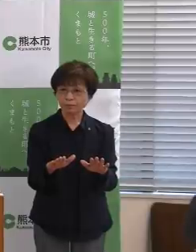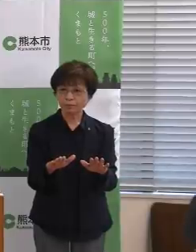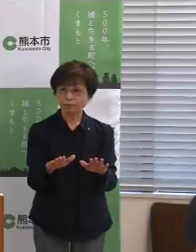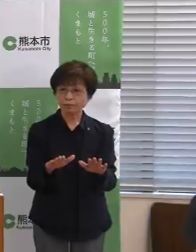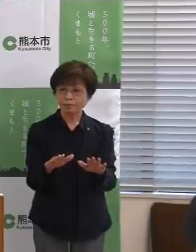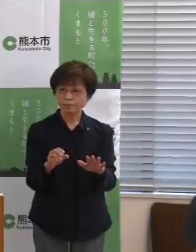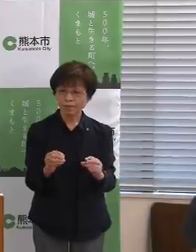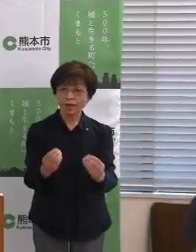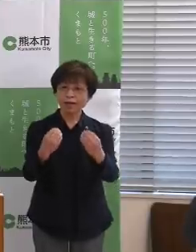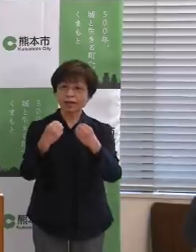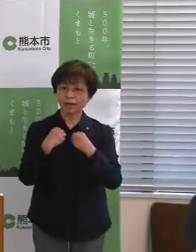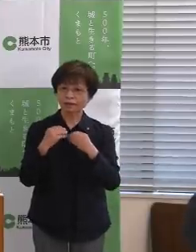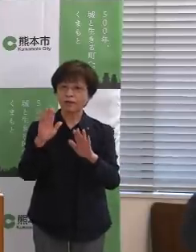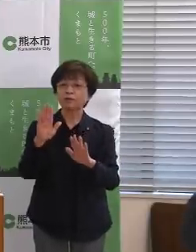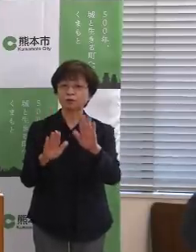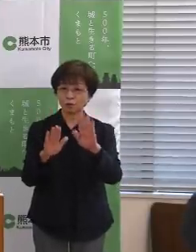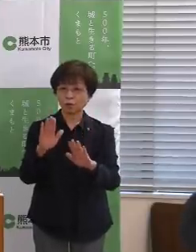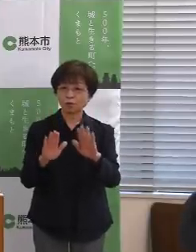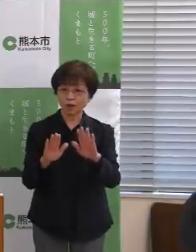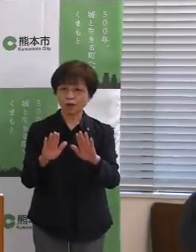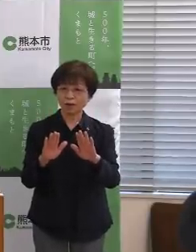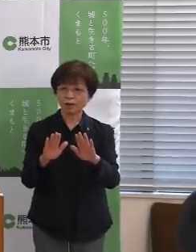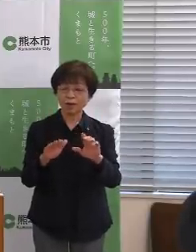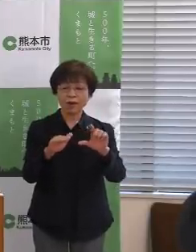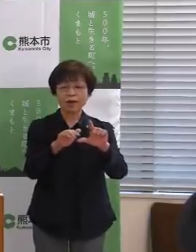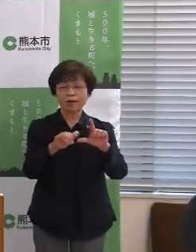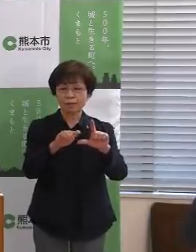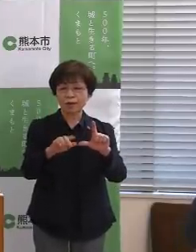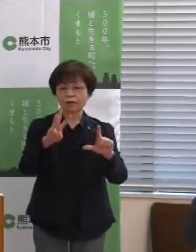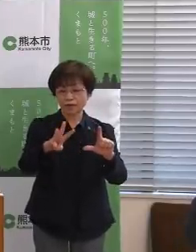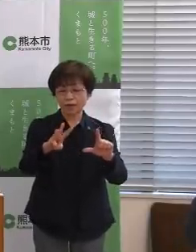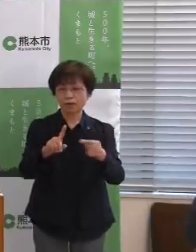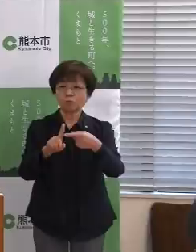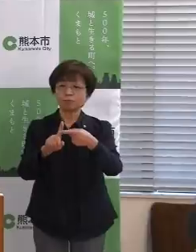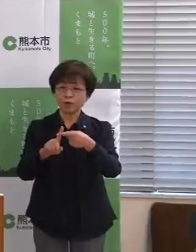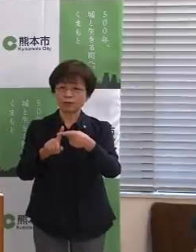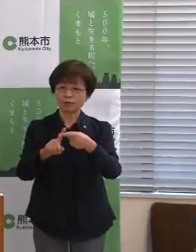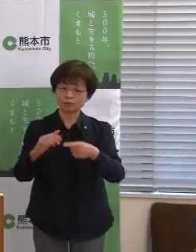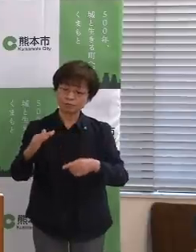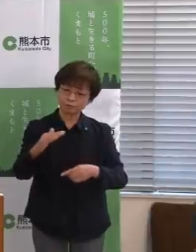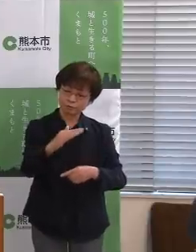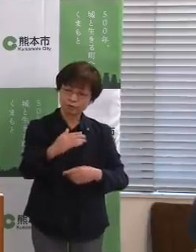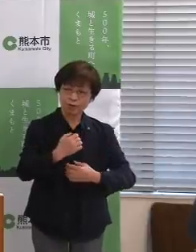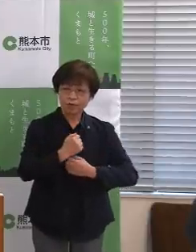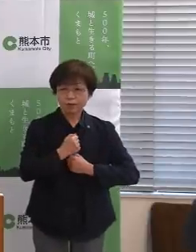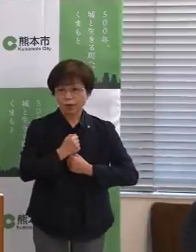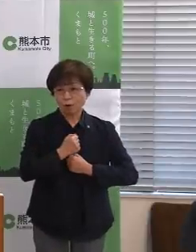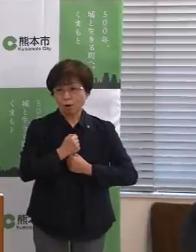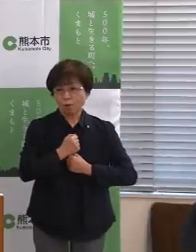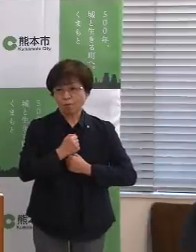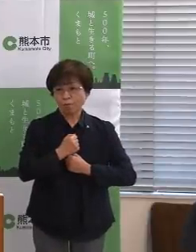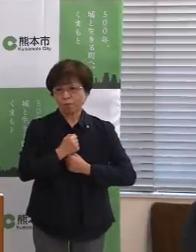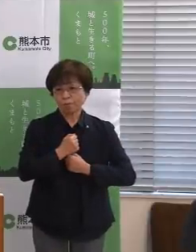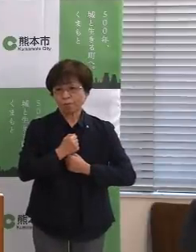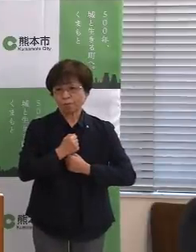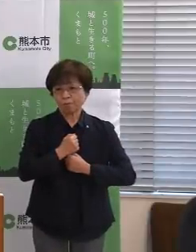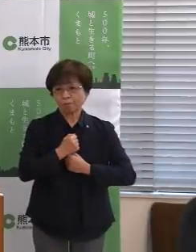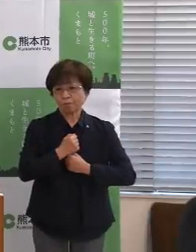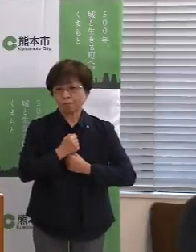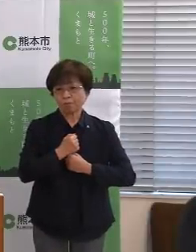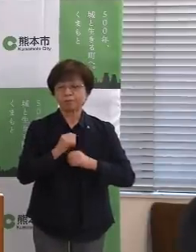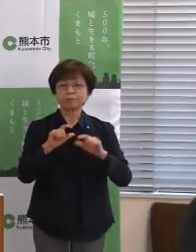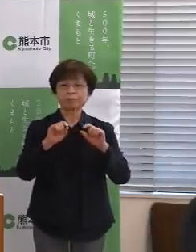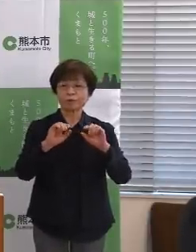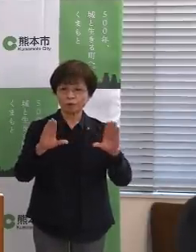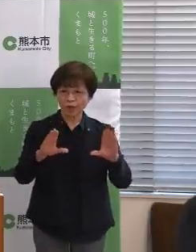感染状況というのは依然レベル3プラス警報レベルで、なおかつ拡大傾向にあ